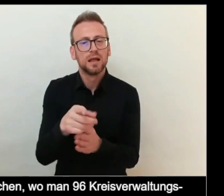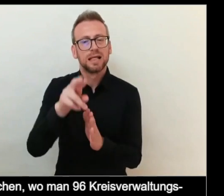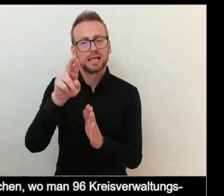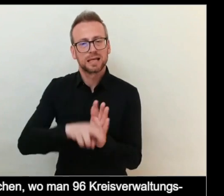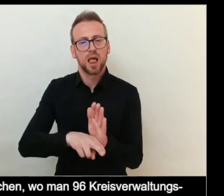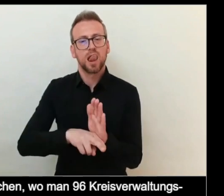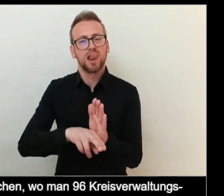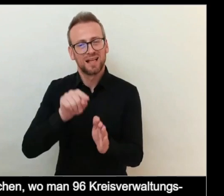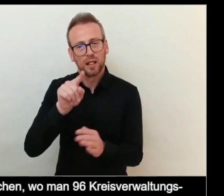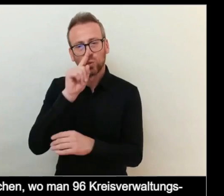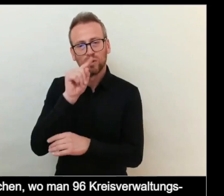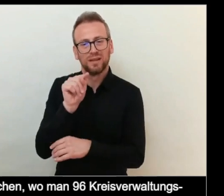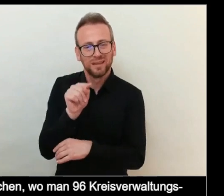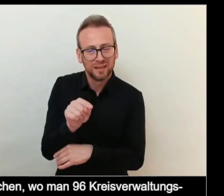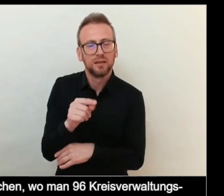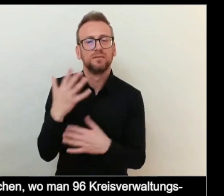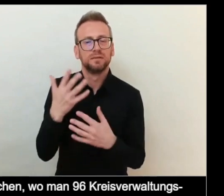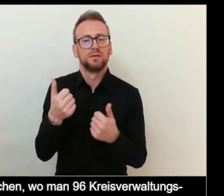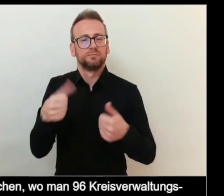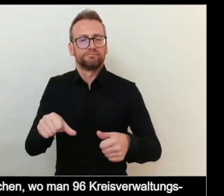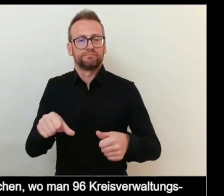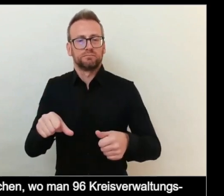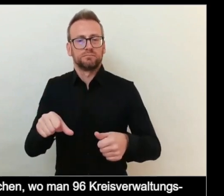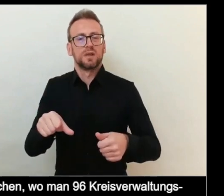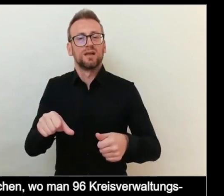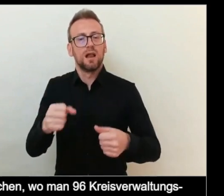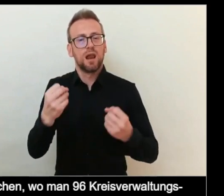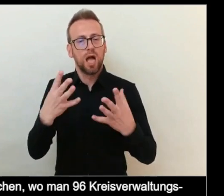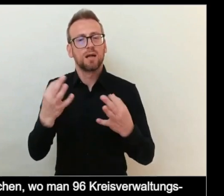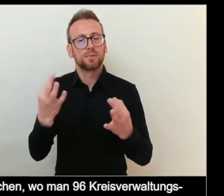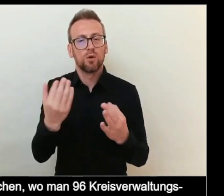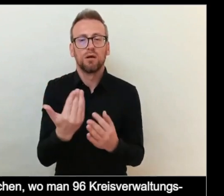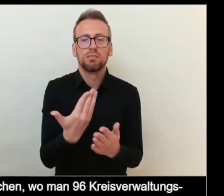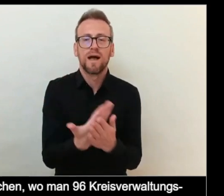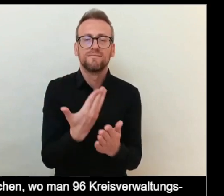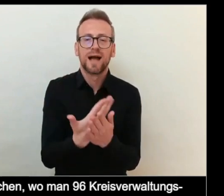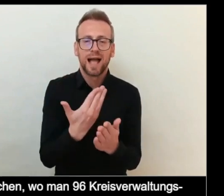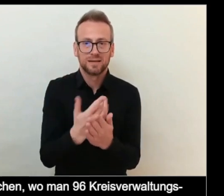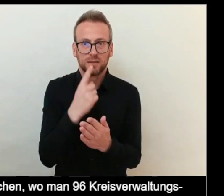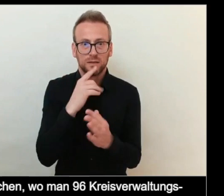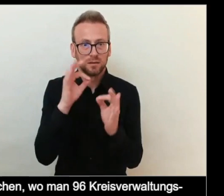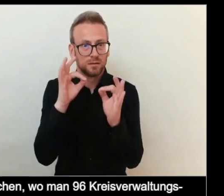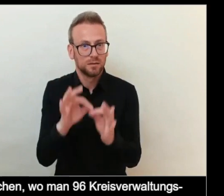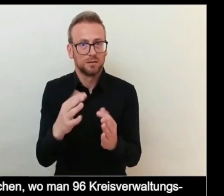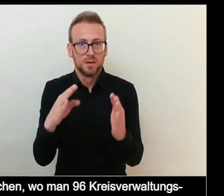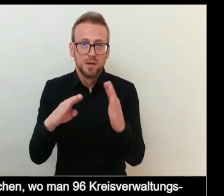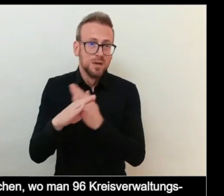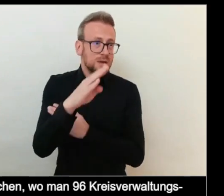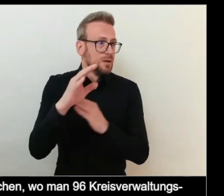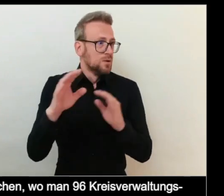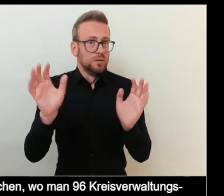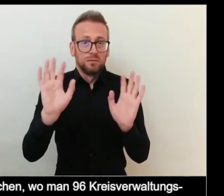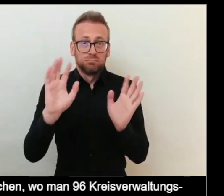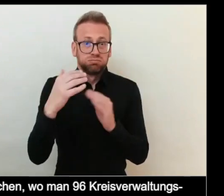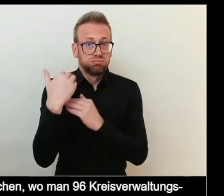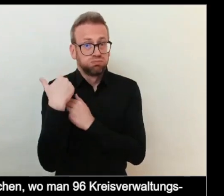Widerspruch und dieser Kritik, die wir an diesem Gesetz haben, weshalb sie unzureichend ist und weshalb es aus unserer Sicht auch nicht zustimmungsfähig ist.